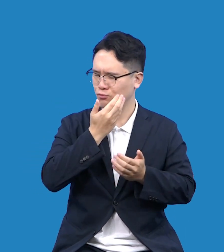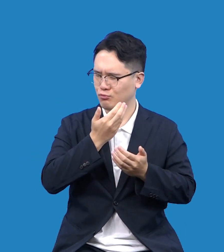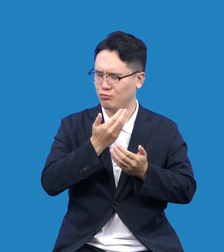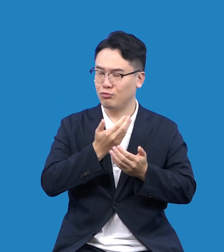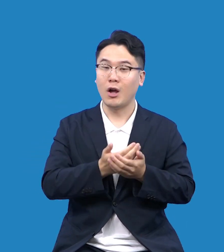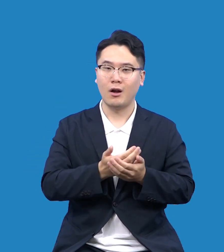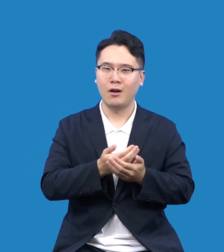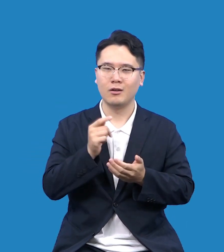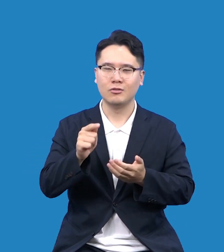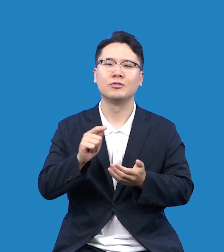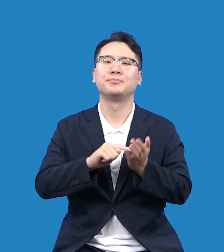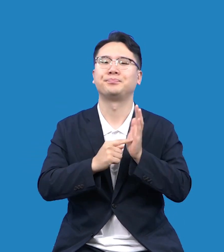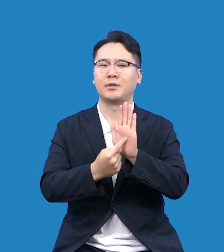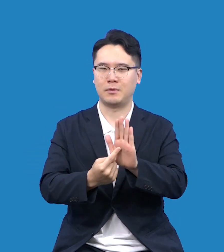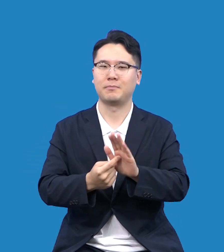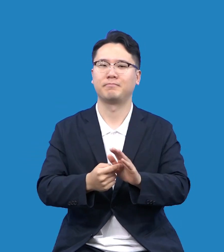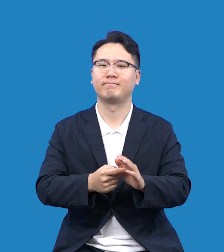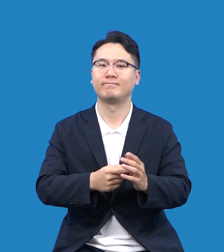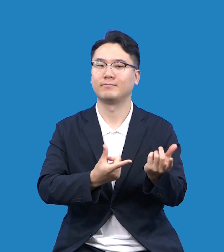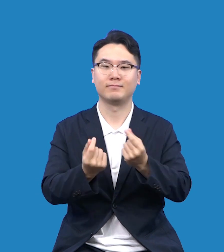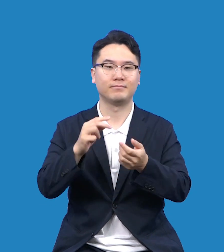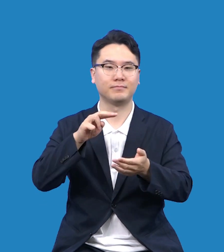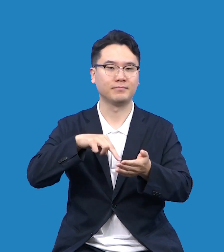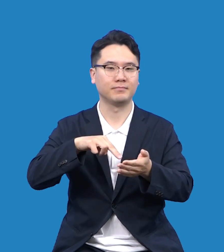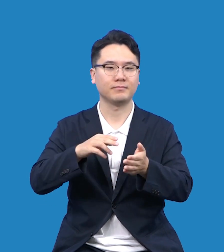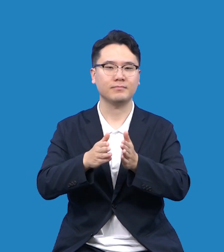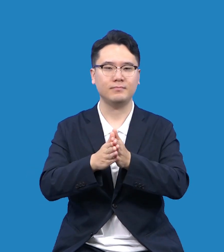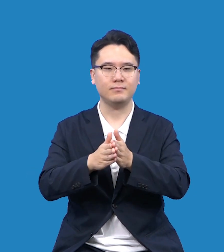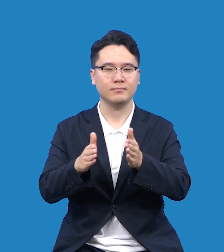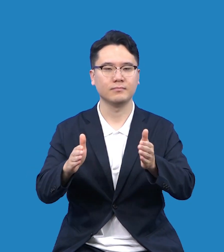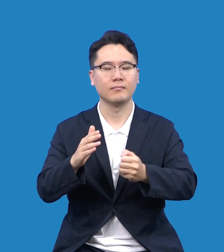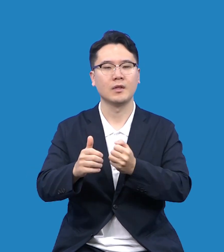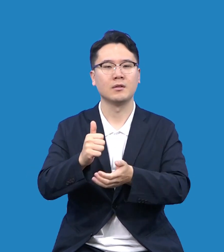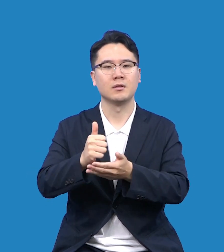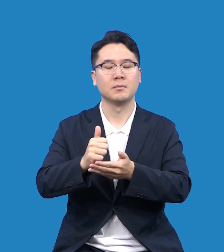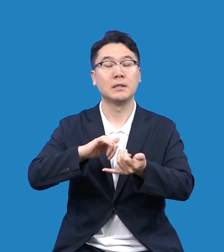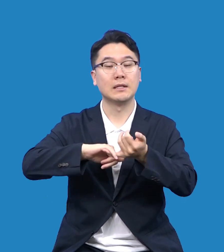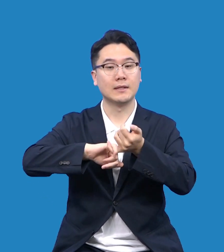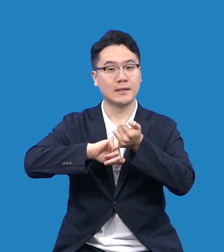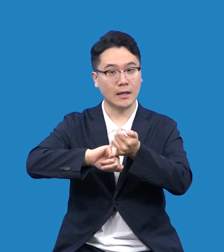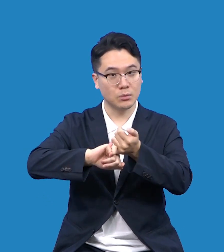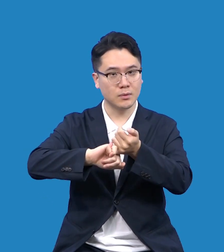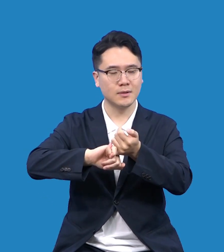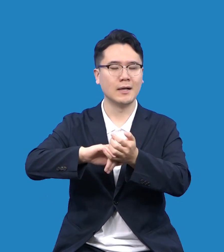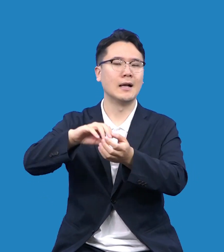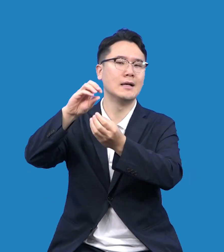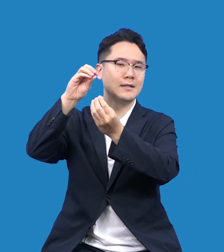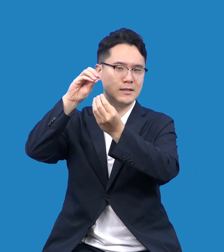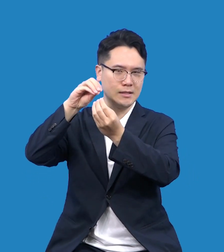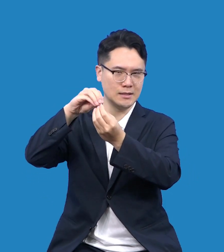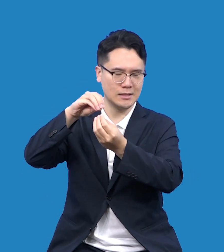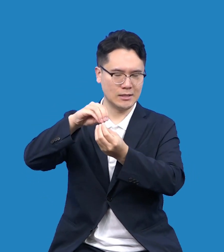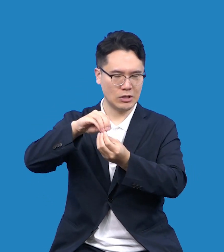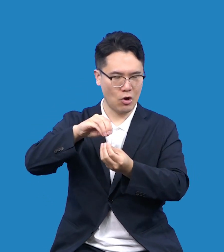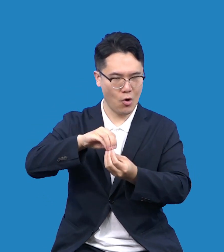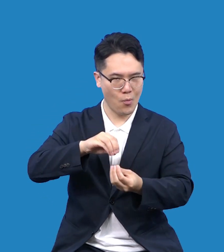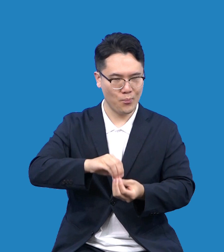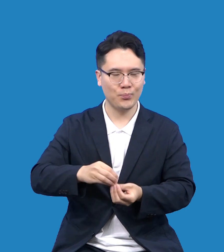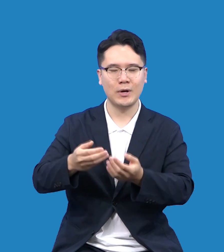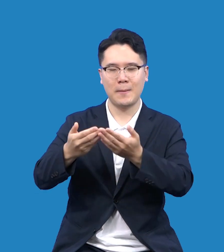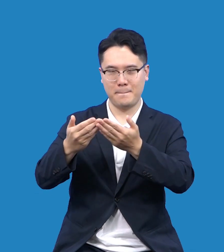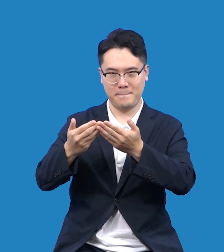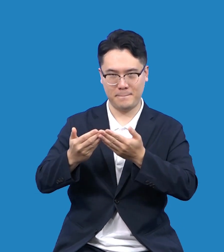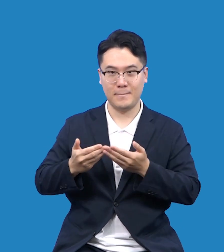기자는 이렇게 증언합니다. 같이 읽습니다. 시작. 하나님의 약속을 기업으로